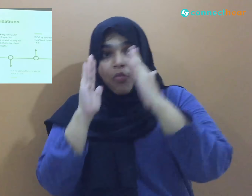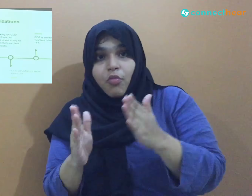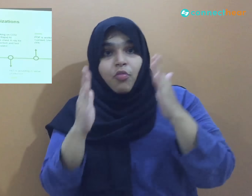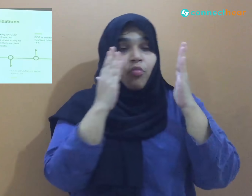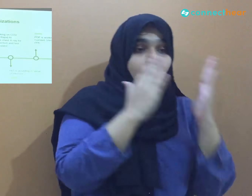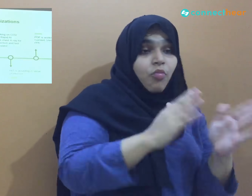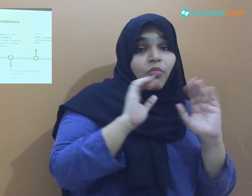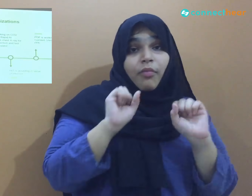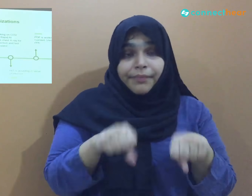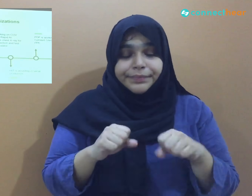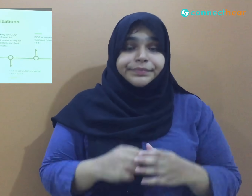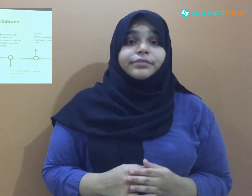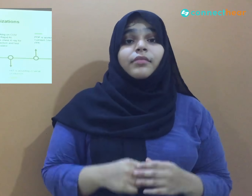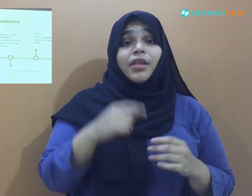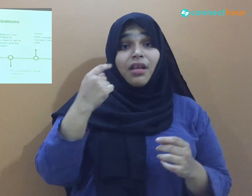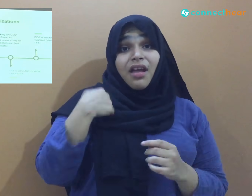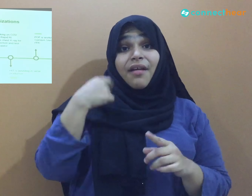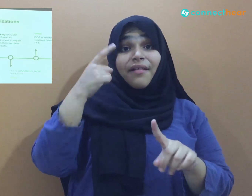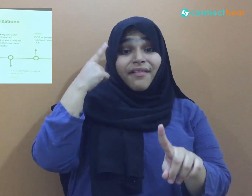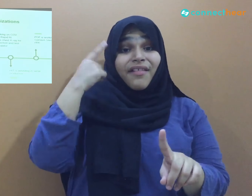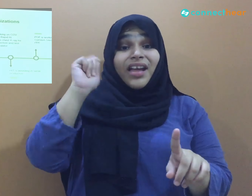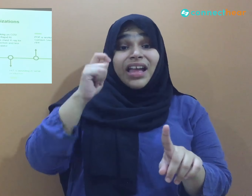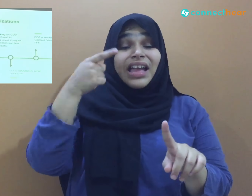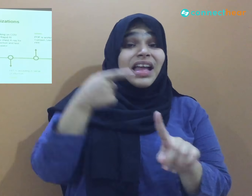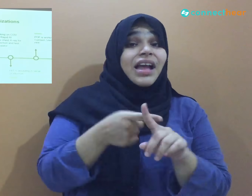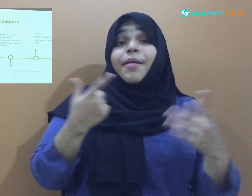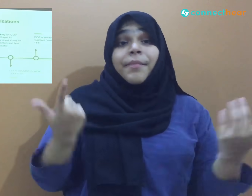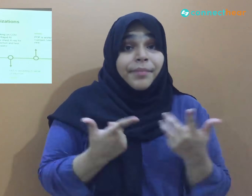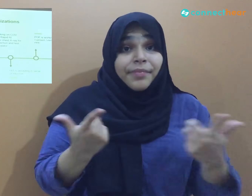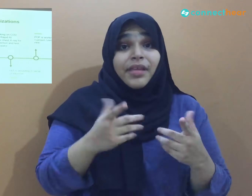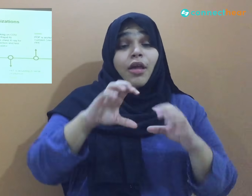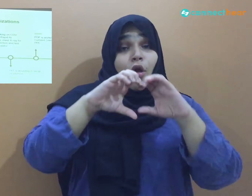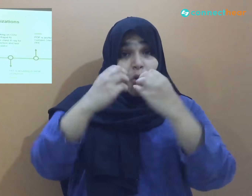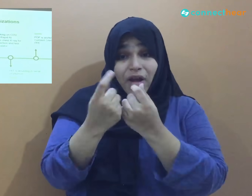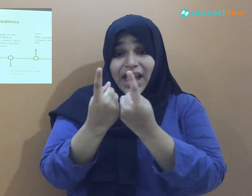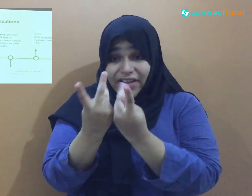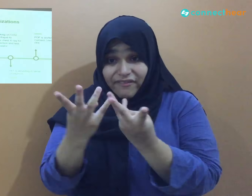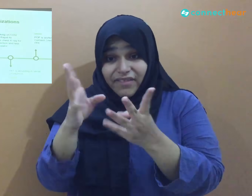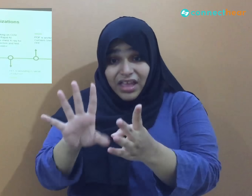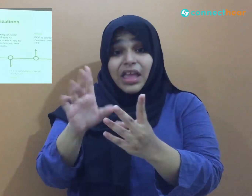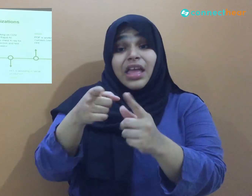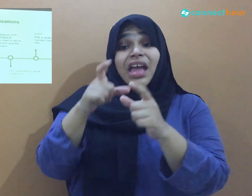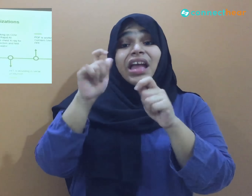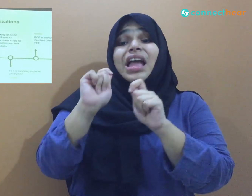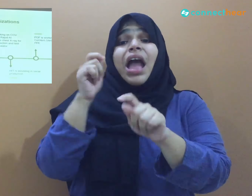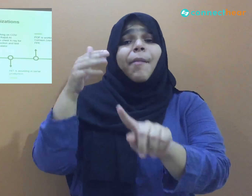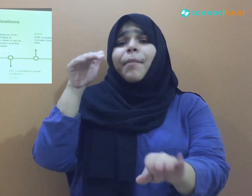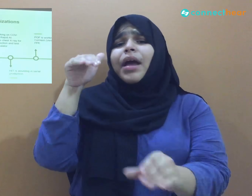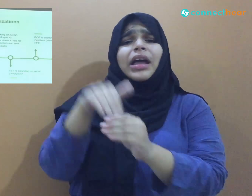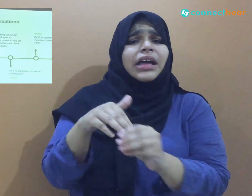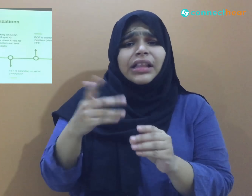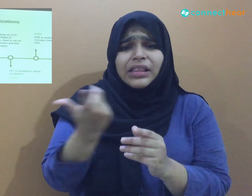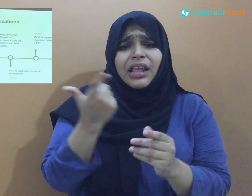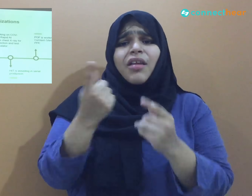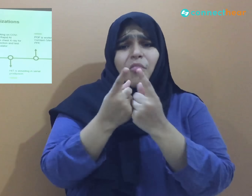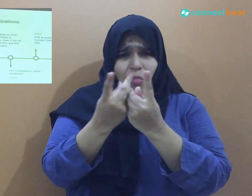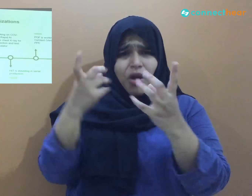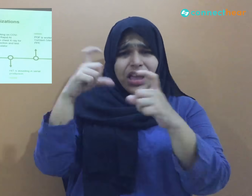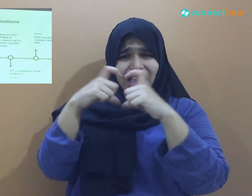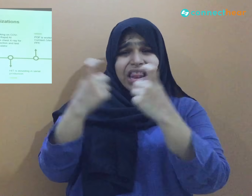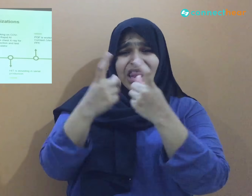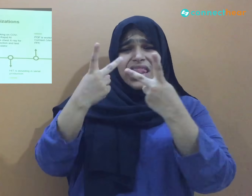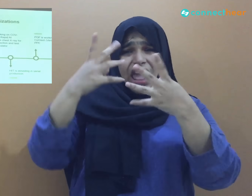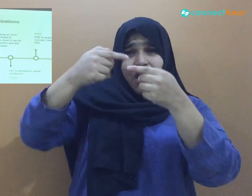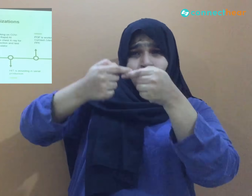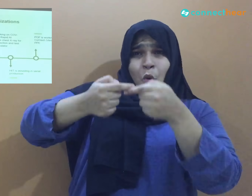جو انٹرفیس ہے جو ہمارے اسٹیٹ آرگنائزیشنز, کچھ اسٹیٹ آرگنائزیشنز باقیوں نے جنہوں نے کام کیا بہت ساری ہیں لیکن ان کا جو